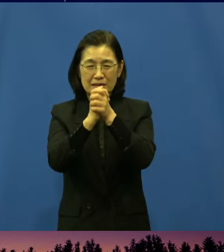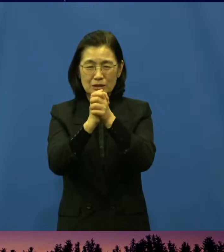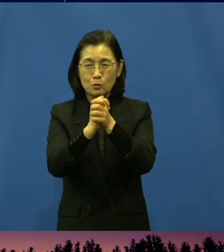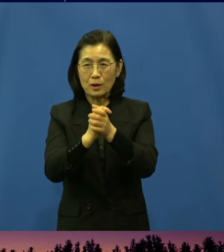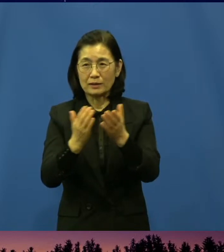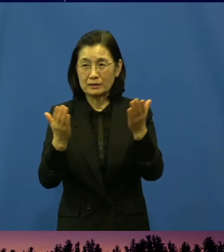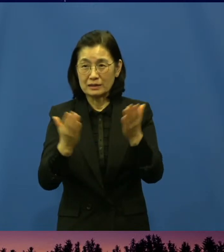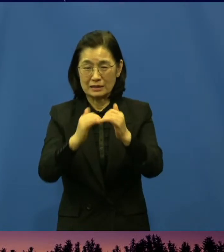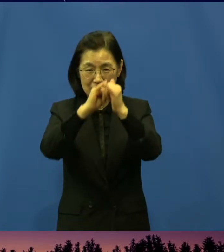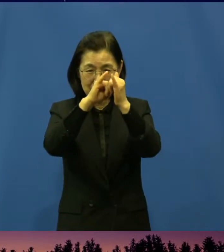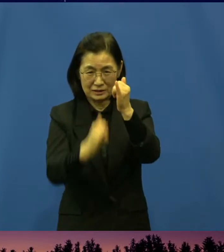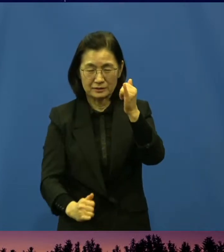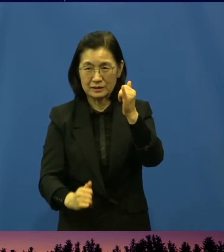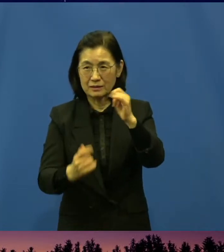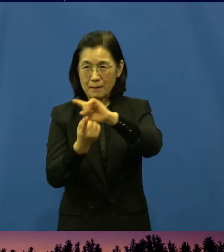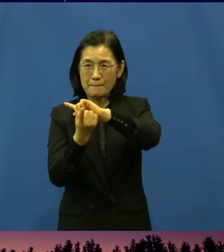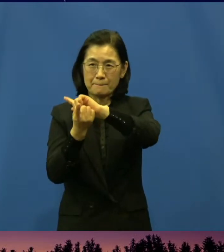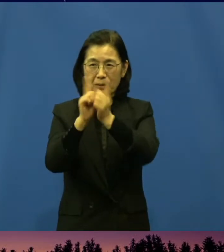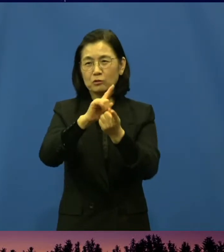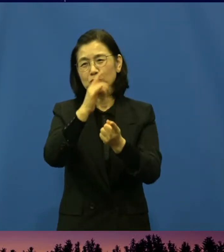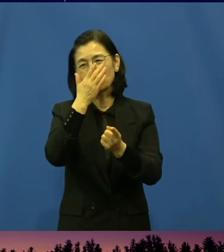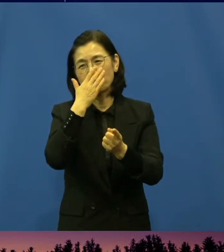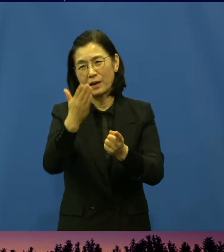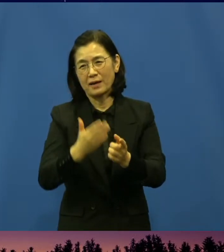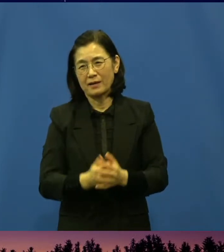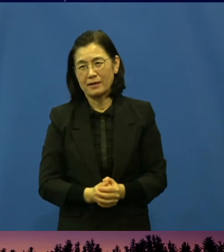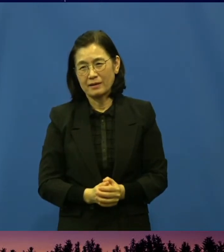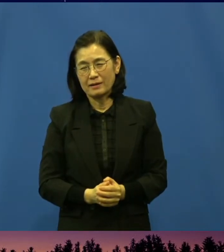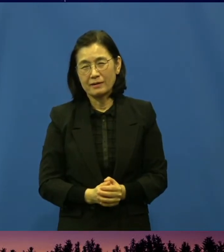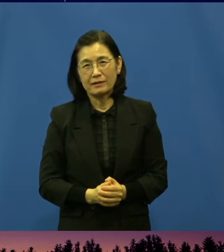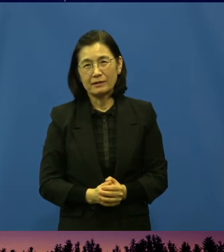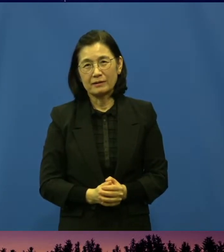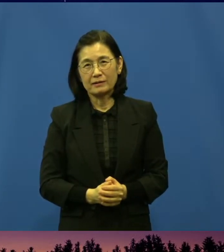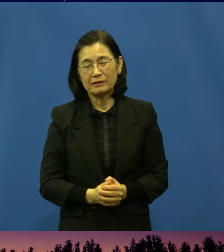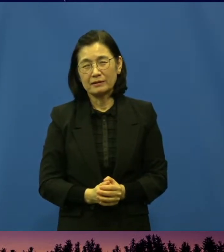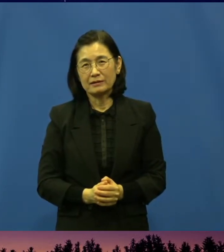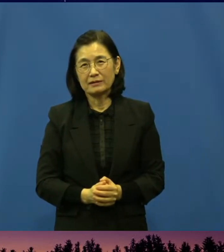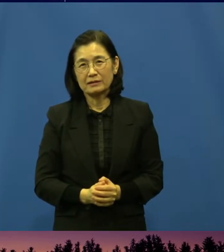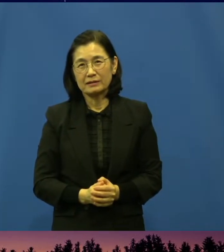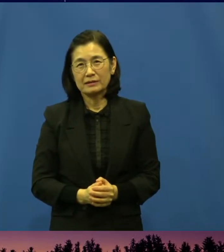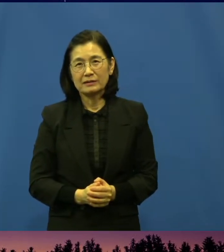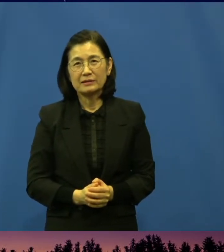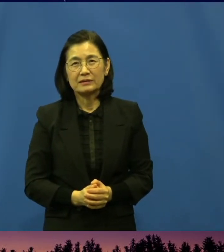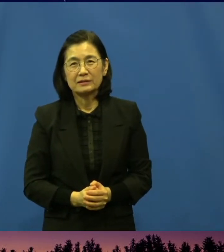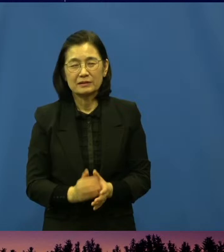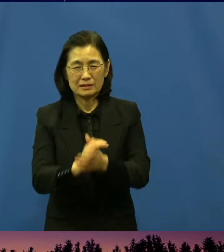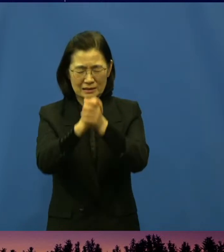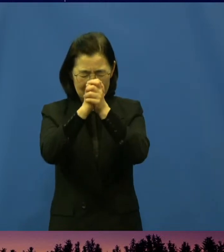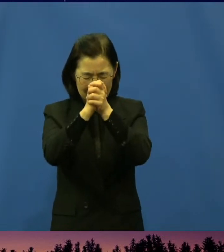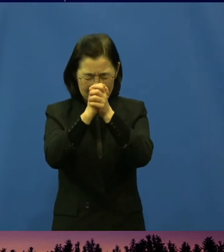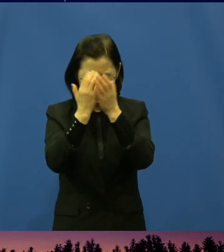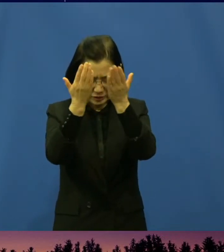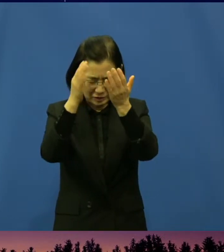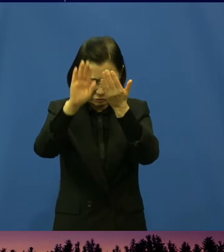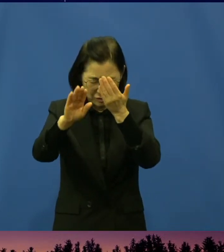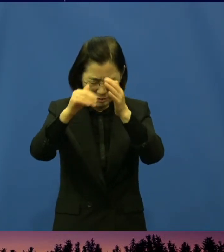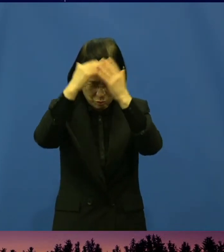역사를 바꿉니다. 여러분 기도하시고 다